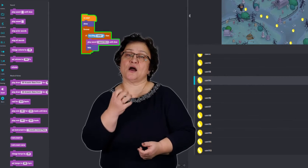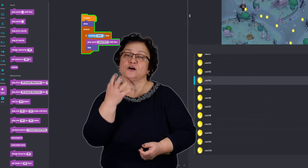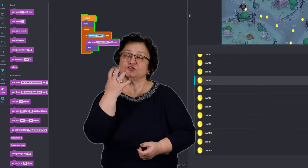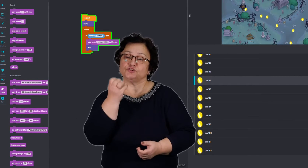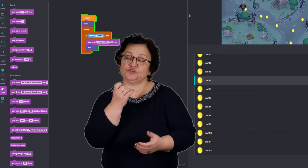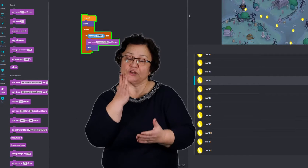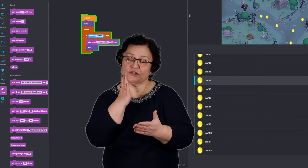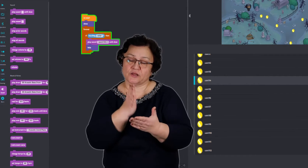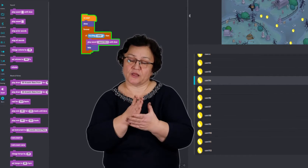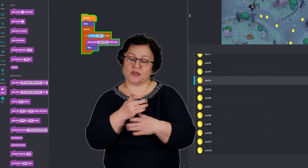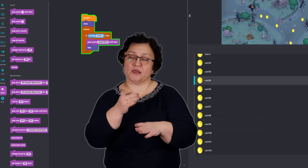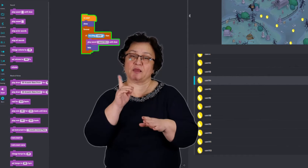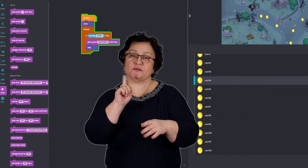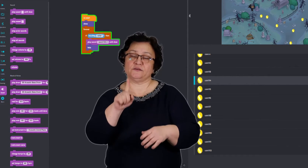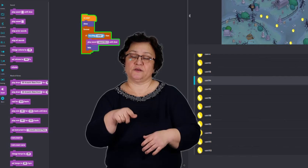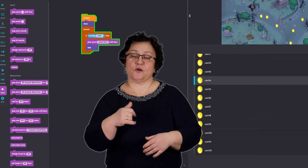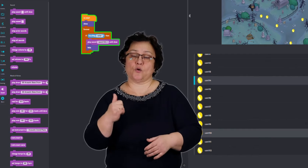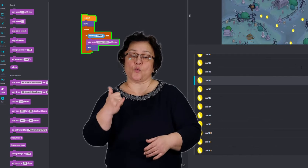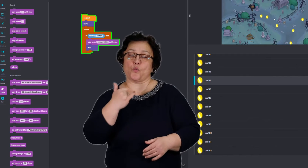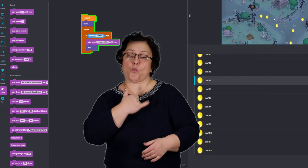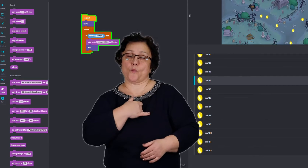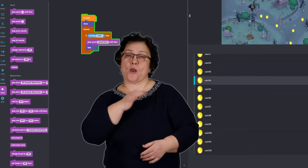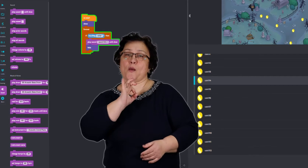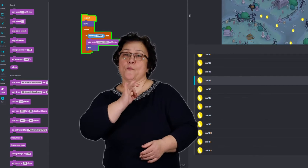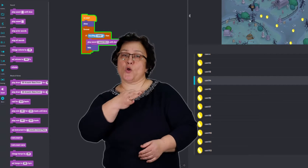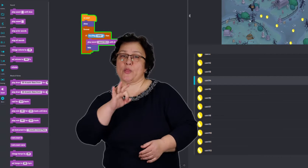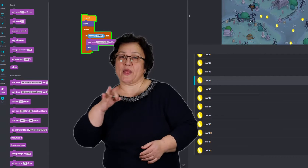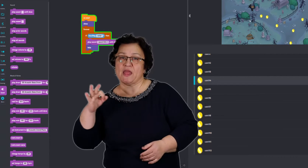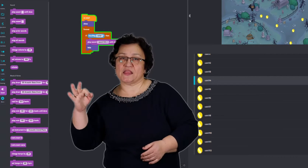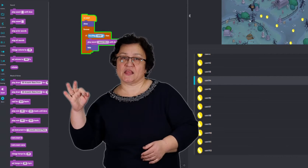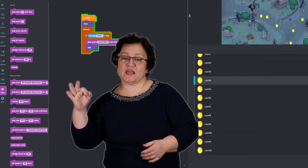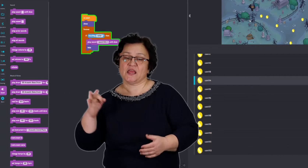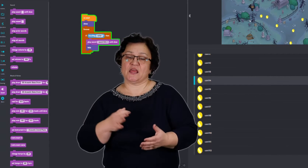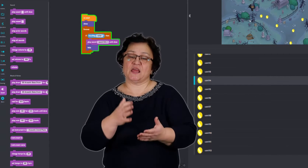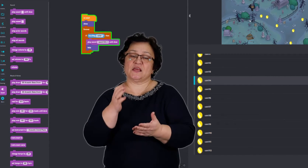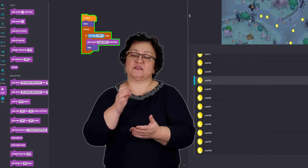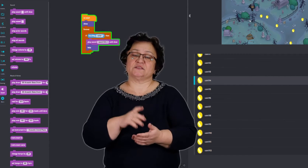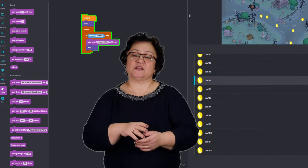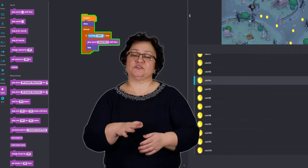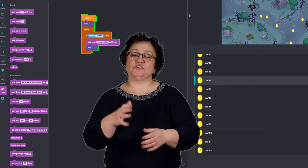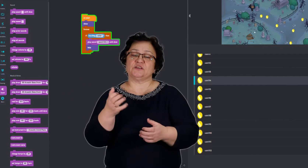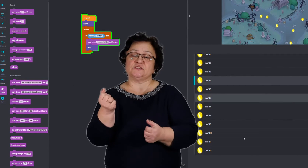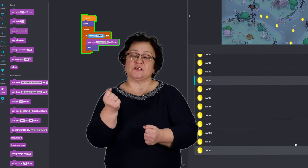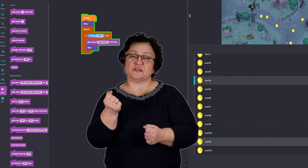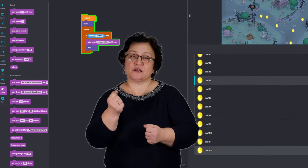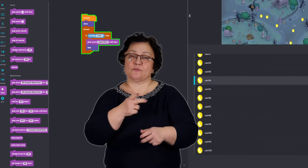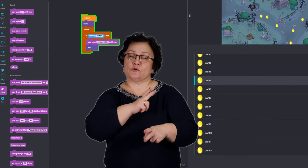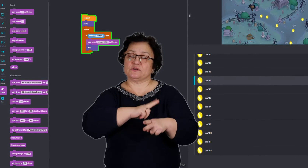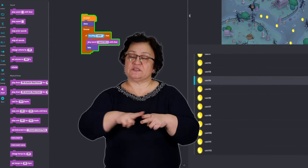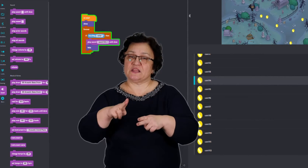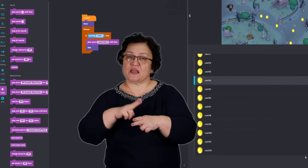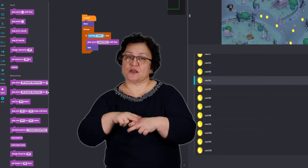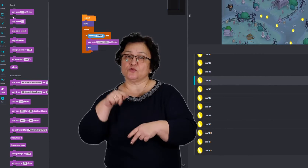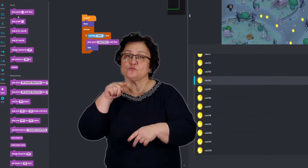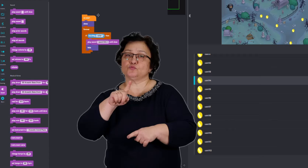А ще така штука. В мене монетки з затримкою зникають. Це тому,